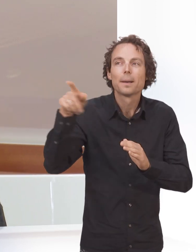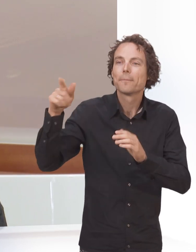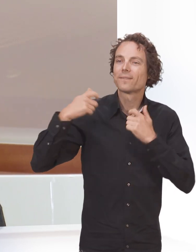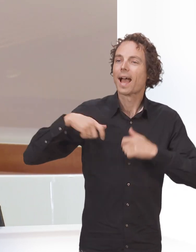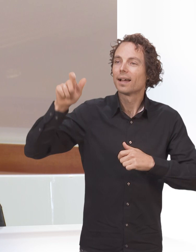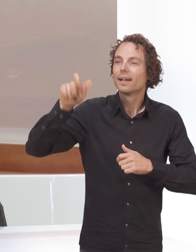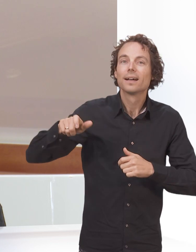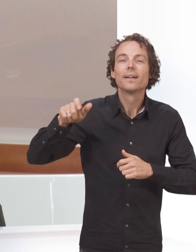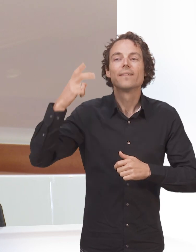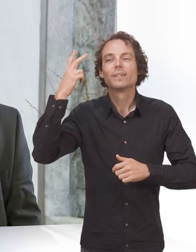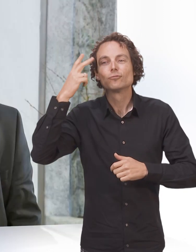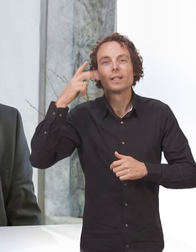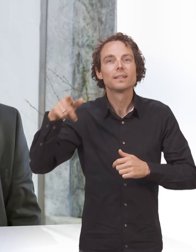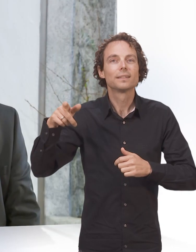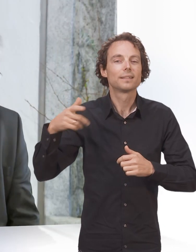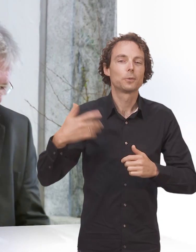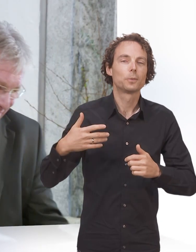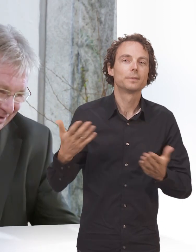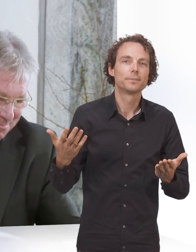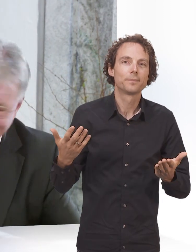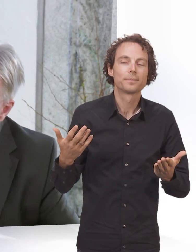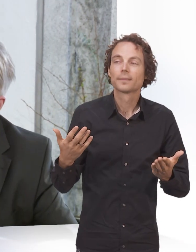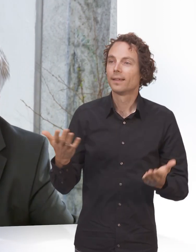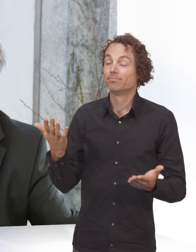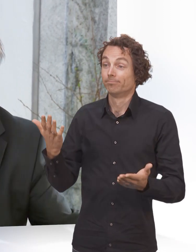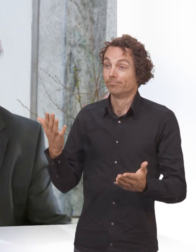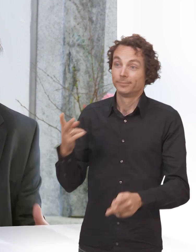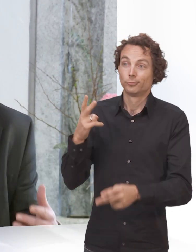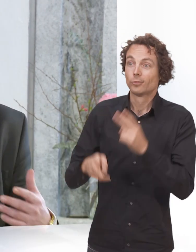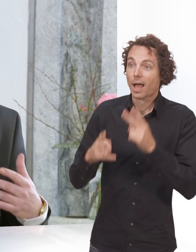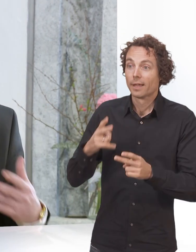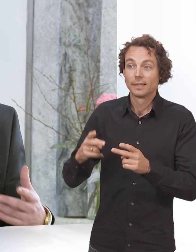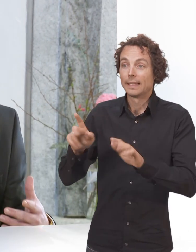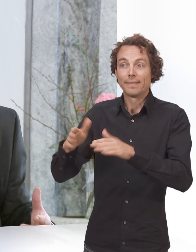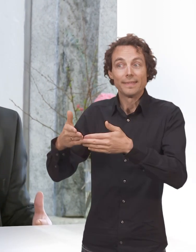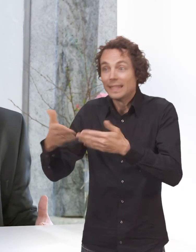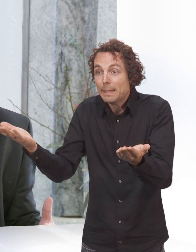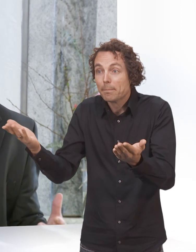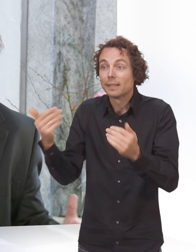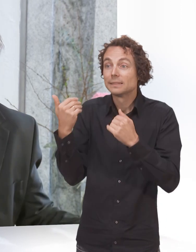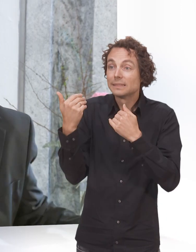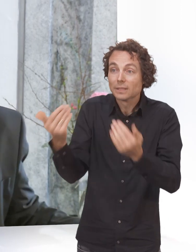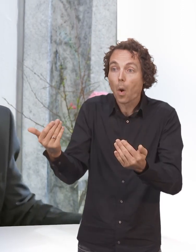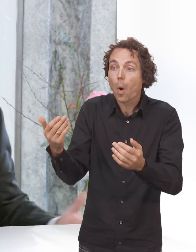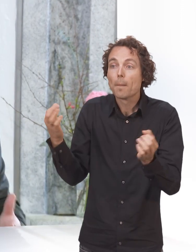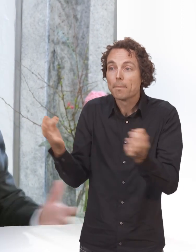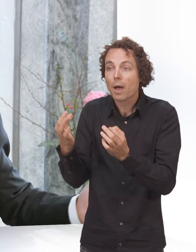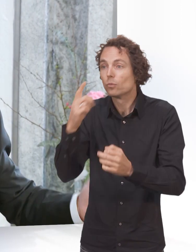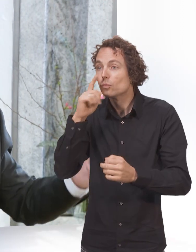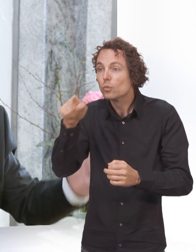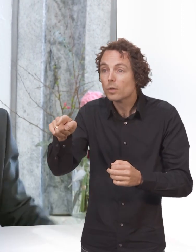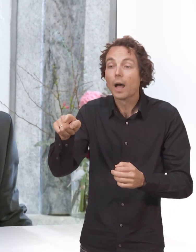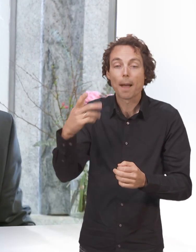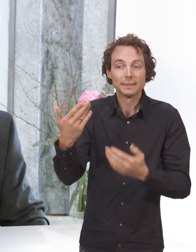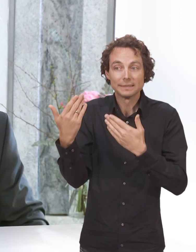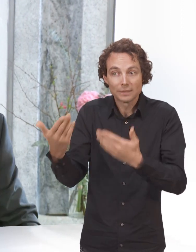sagt, das ist ja sehr interessant. Schade, macht sonst keiner außer dir solche Aktionen und damit kann man die Menschen aber